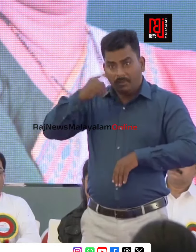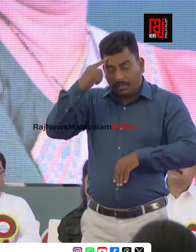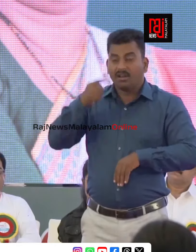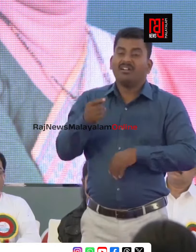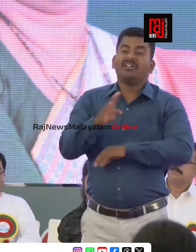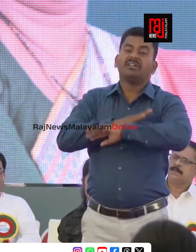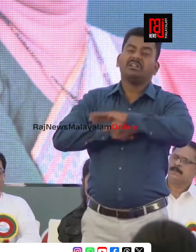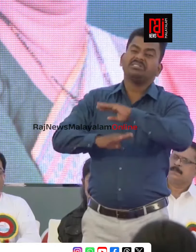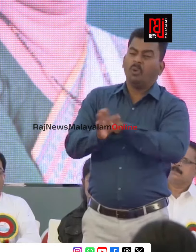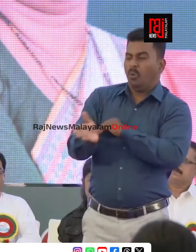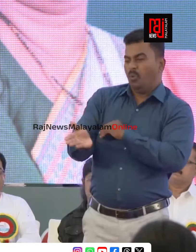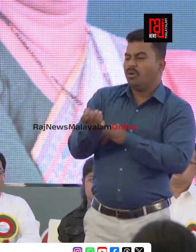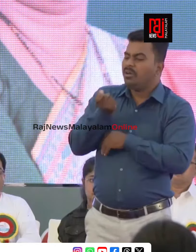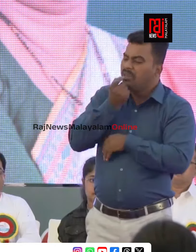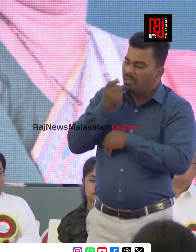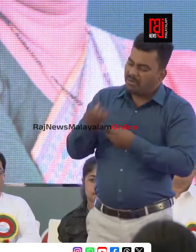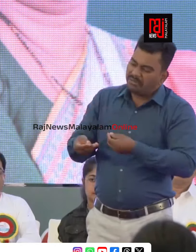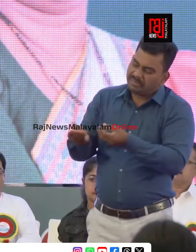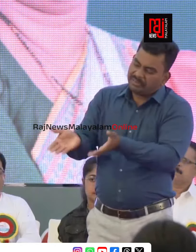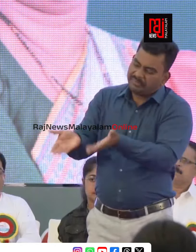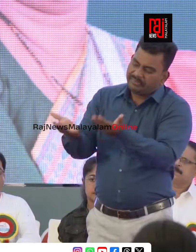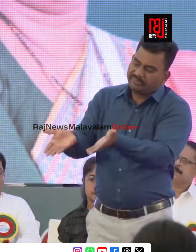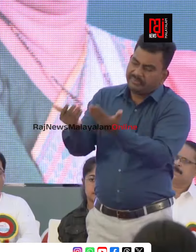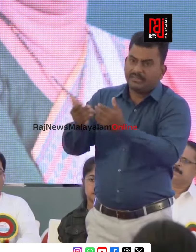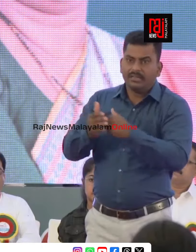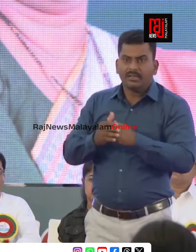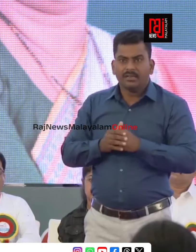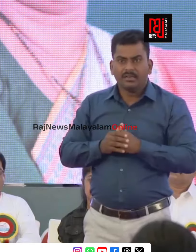കരുതുന്നവരുമുണ്ട്. എന്നാൽ